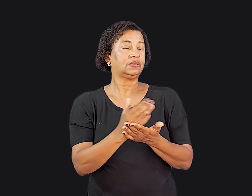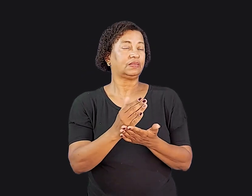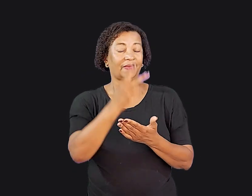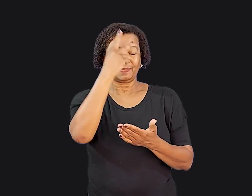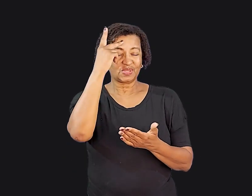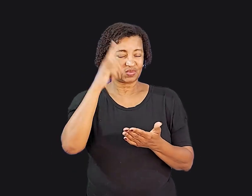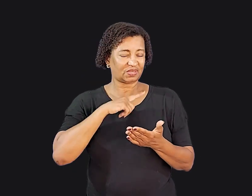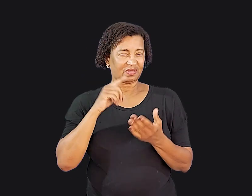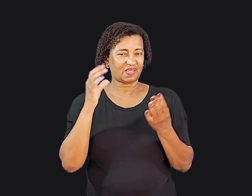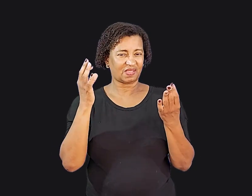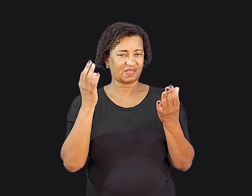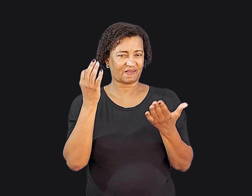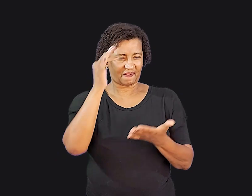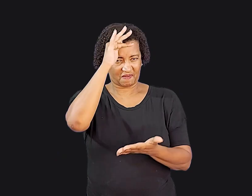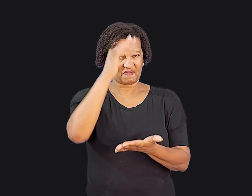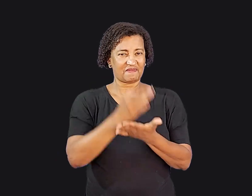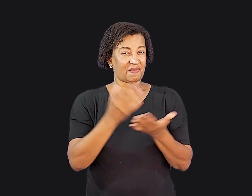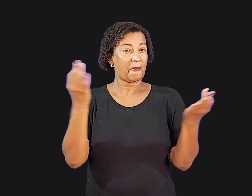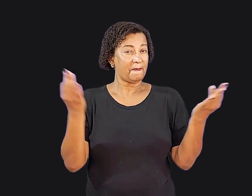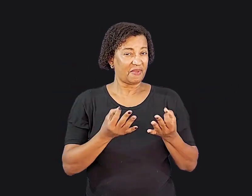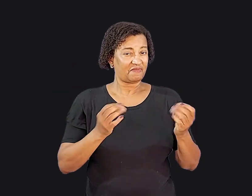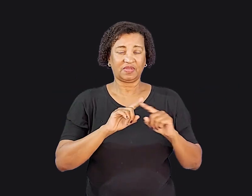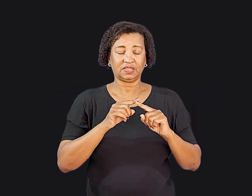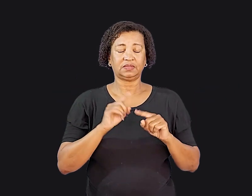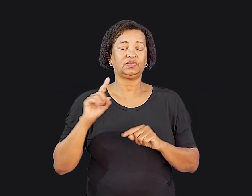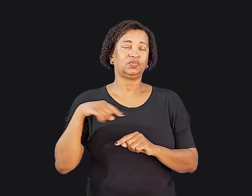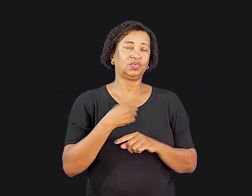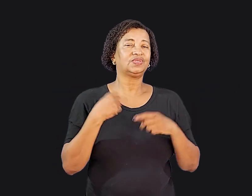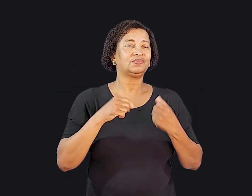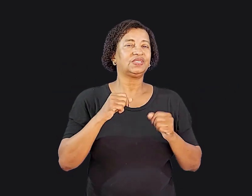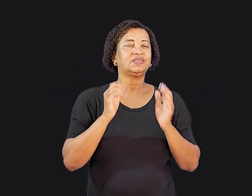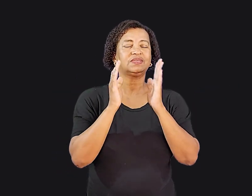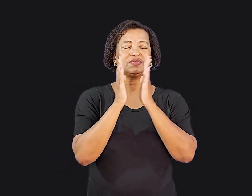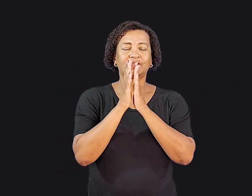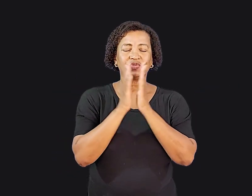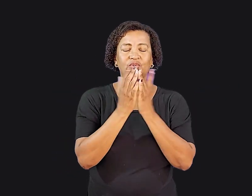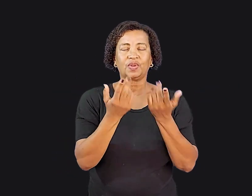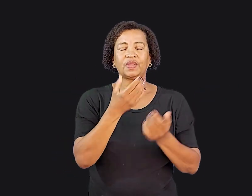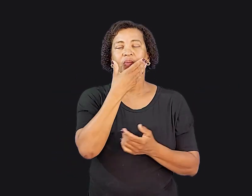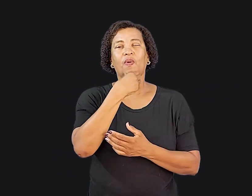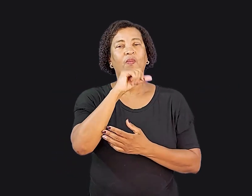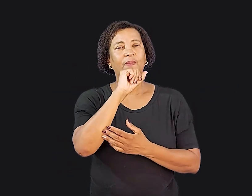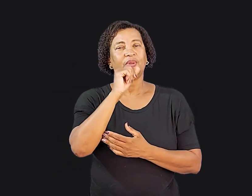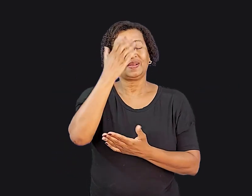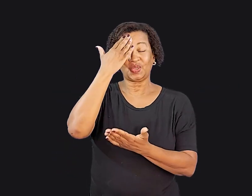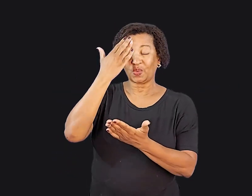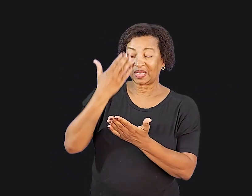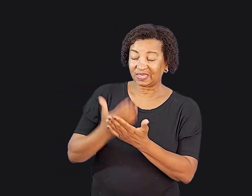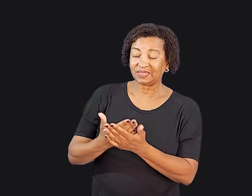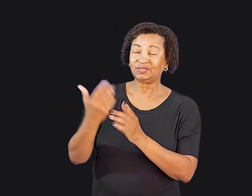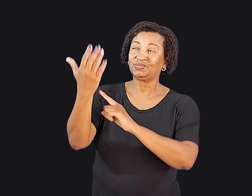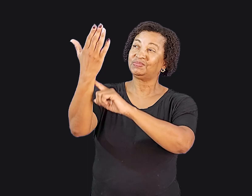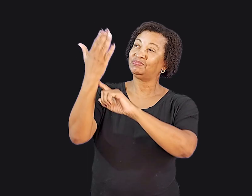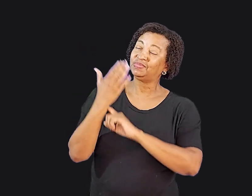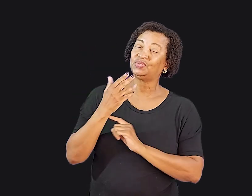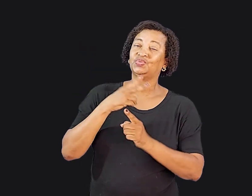uma fé perfeita. Todos nós deveríamos orar como esse pai orou: "Creio, ajuda-me a vencer a minha